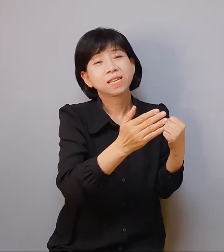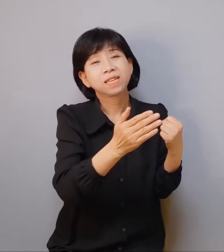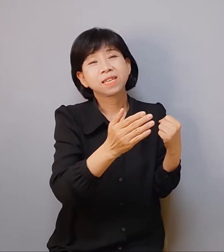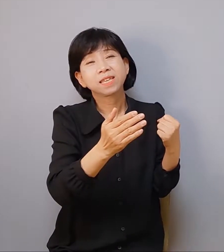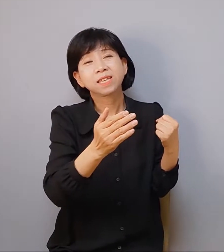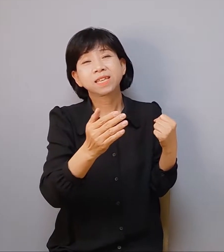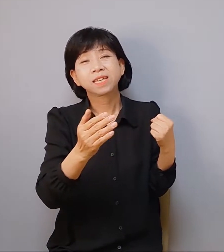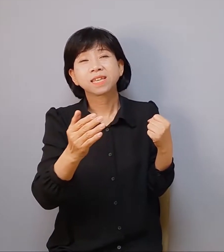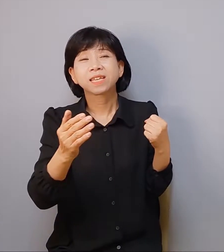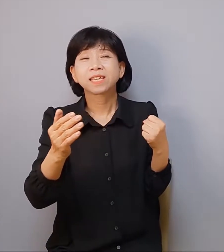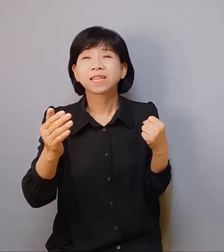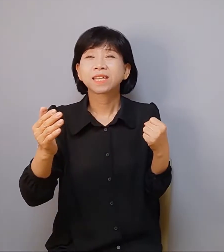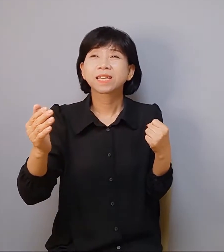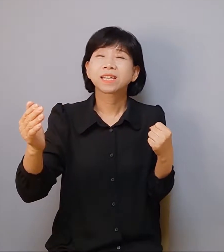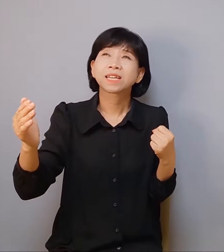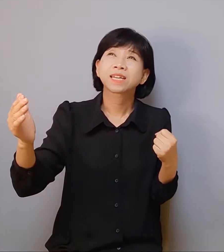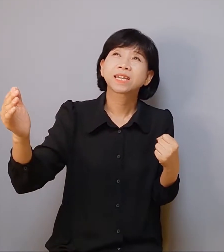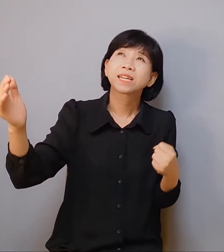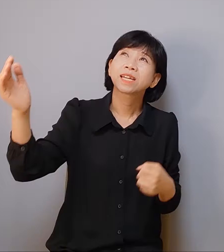구원이시니